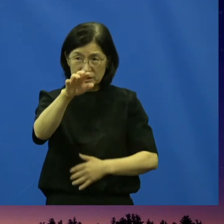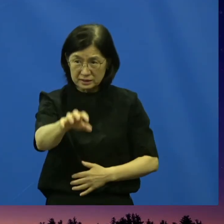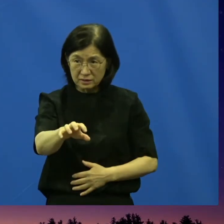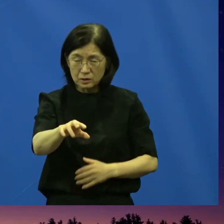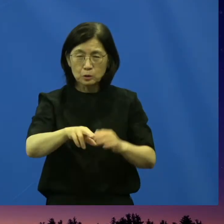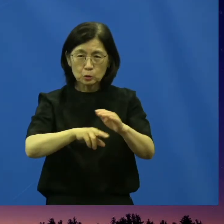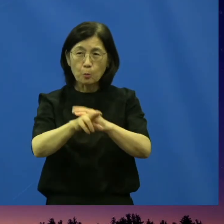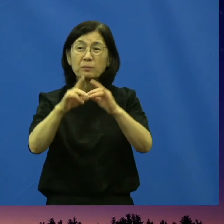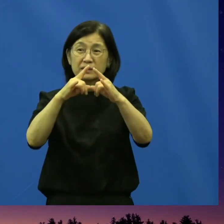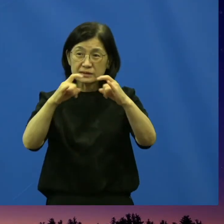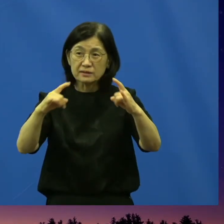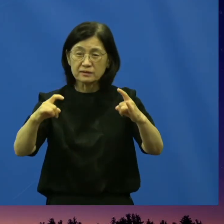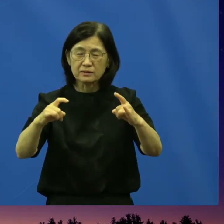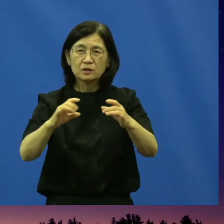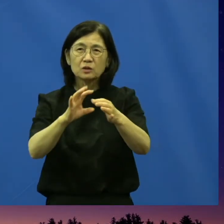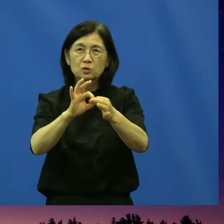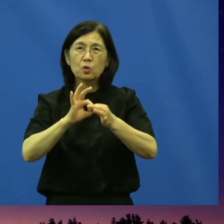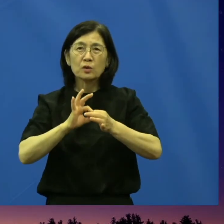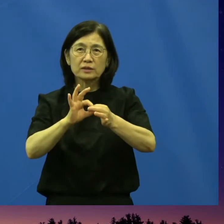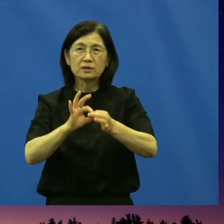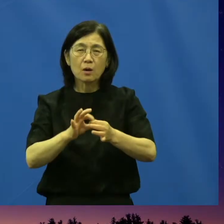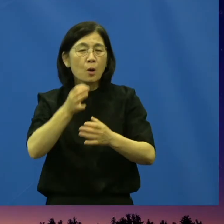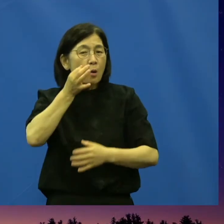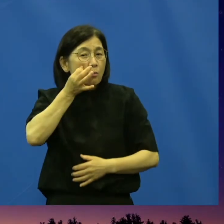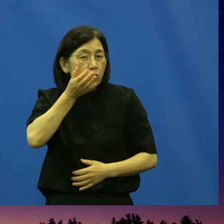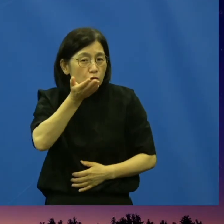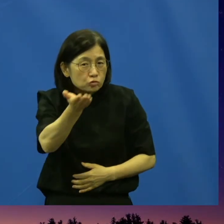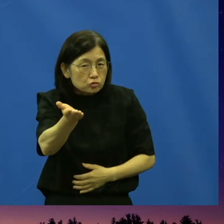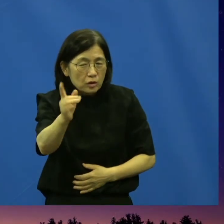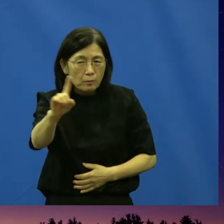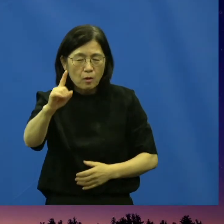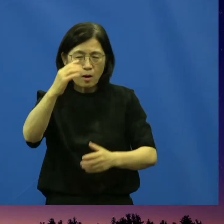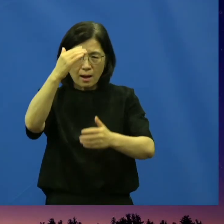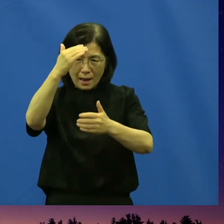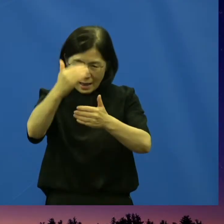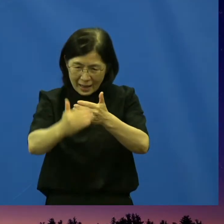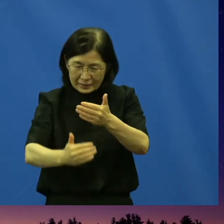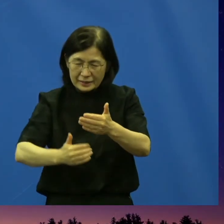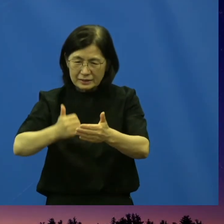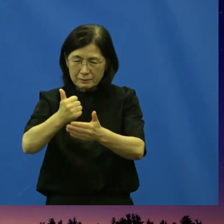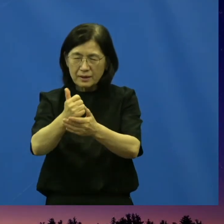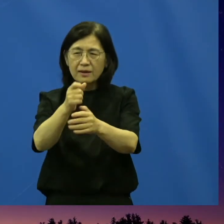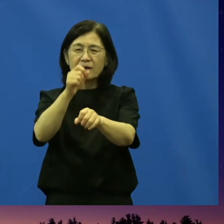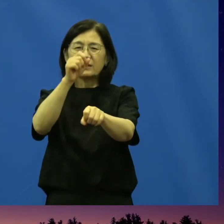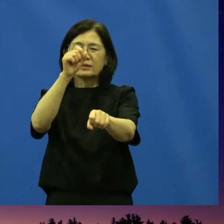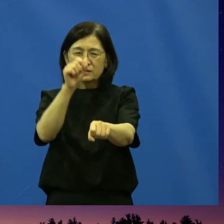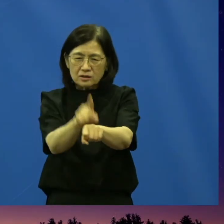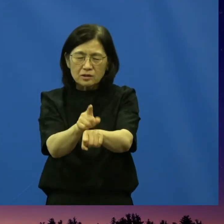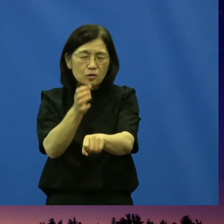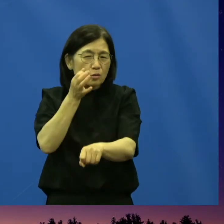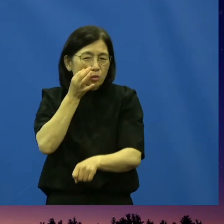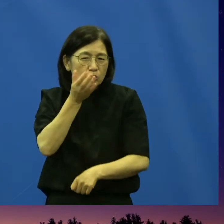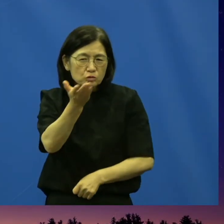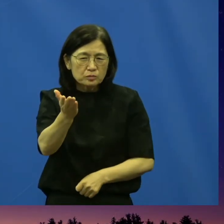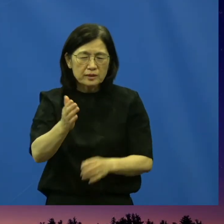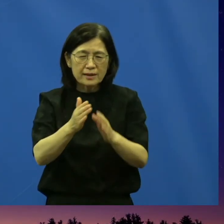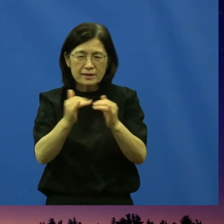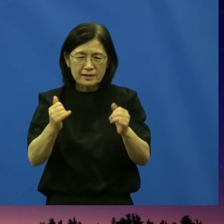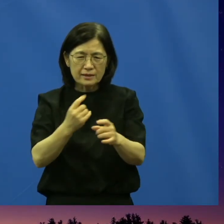이 도피성을 통해서 우리에게 보여주는 게 뭐냐면 하나님의 성품입니다. 하나님의 성품. 인간이 복수를 꿈꾸고